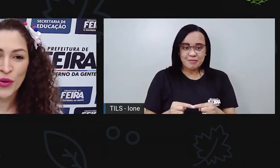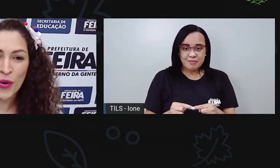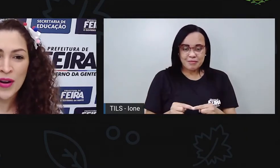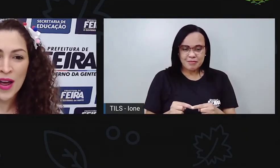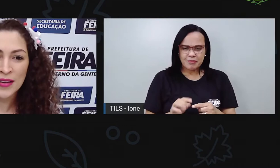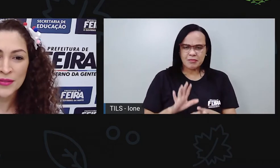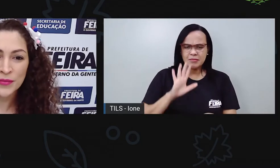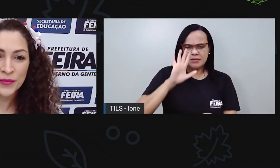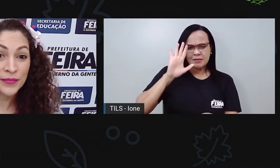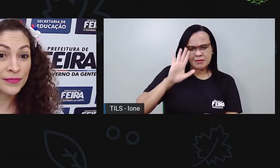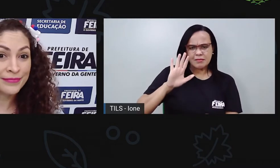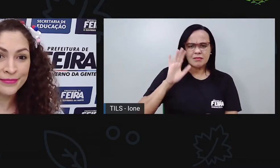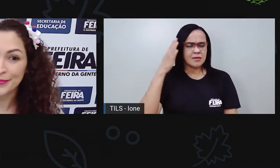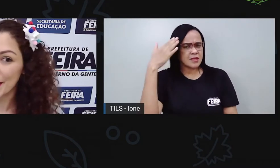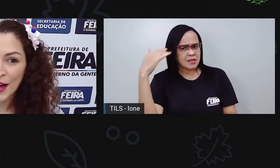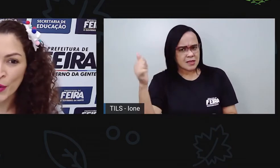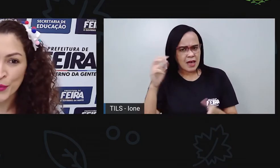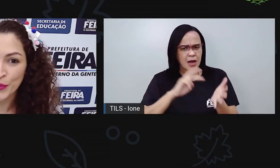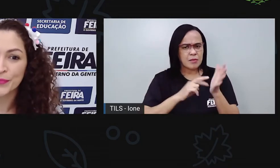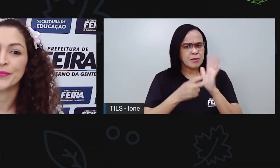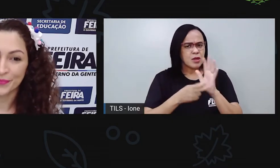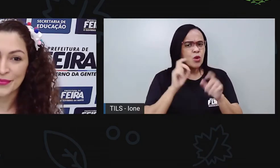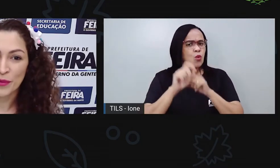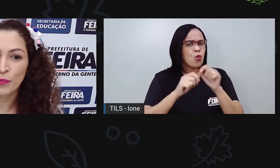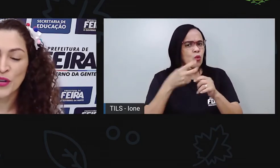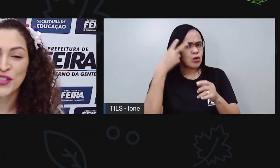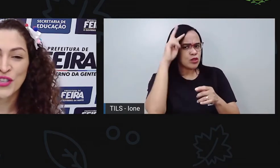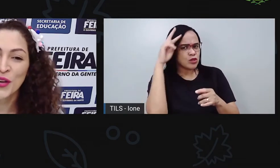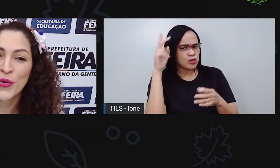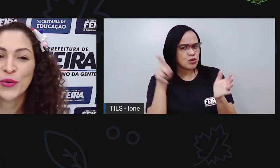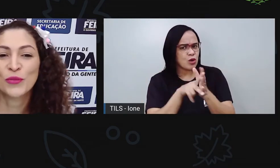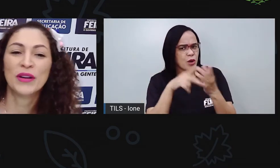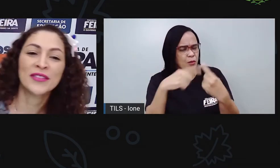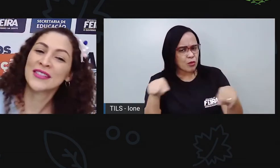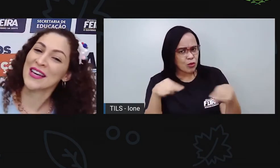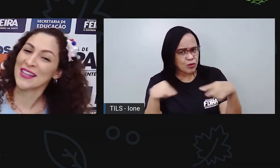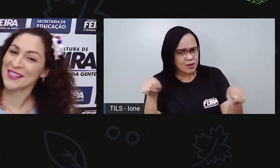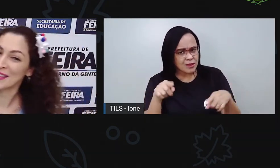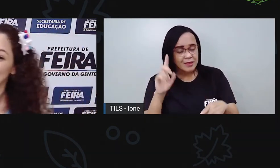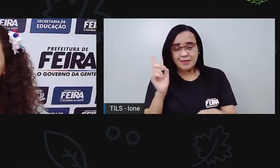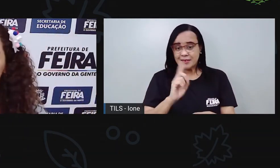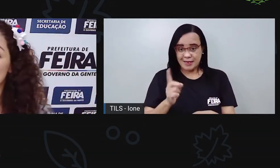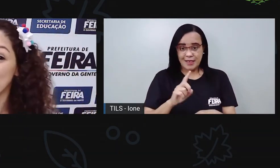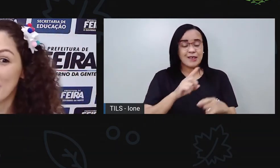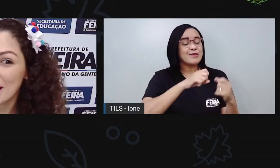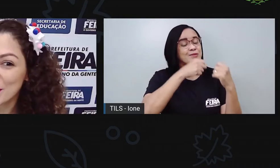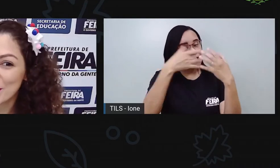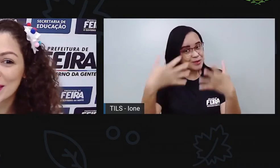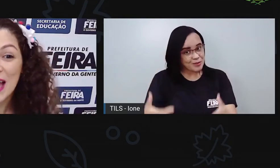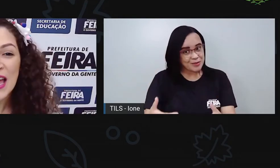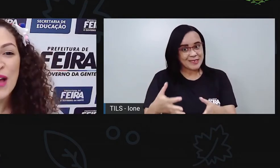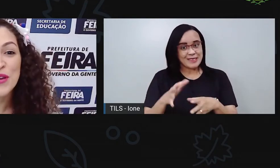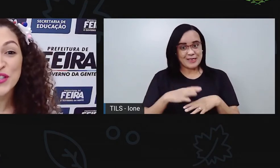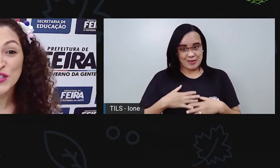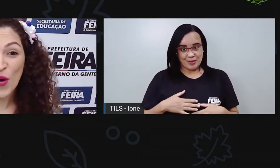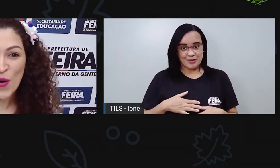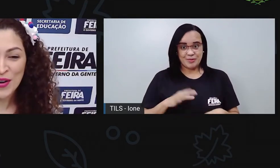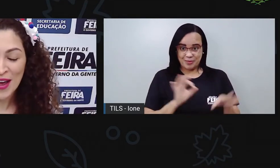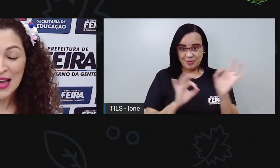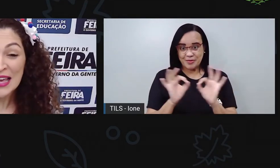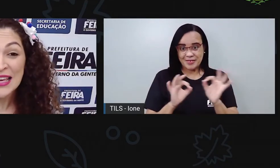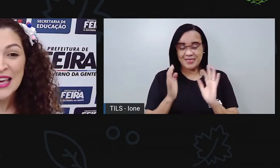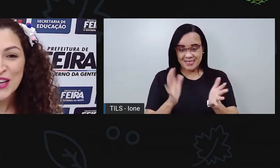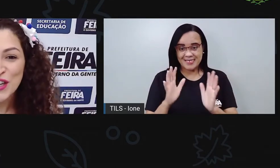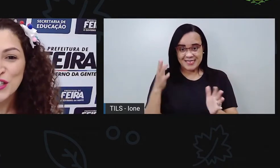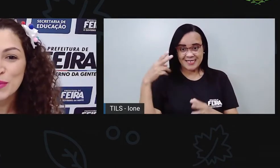história sonora? Não? Pode deixar que eu conto para vocês. Preparados? É uma